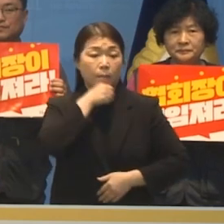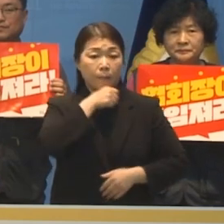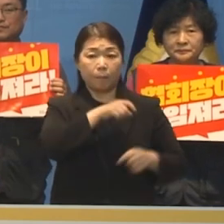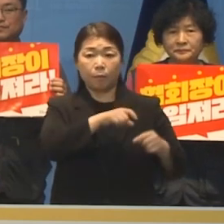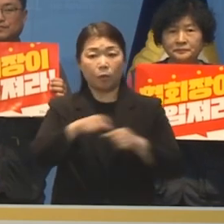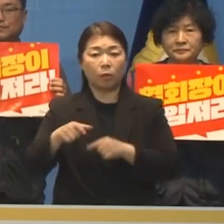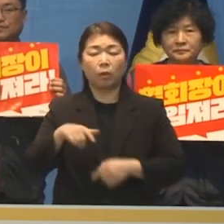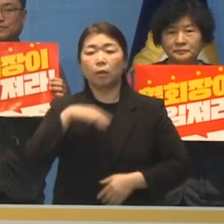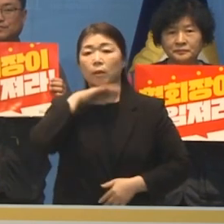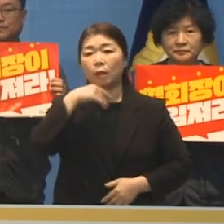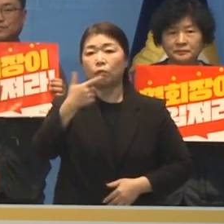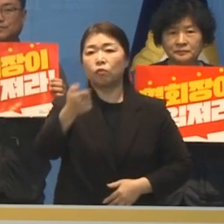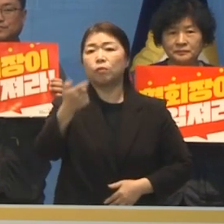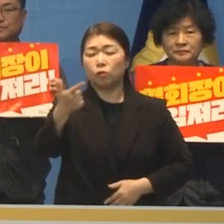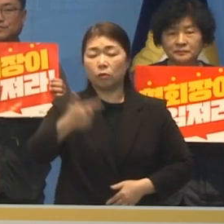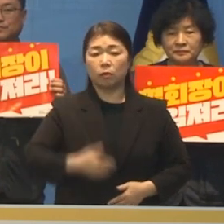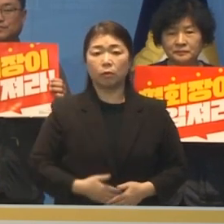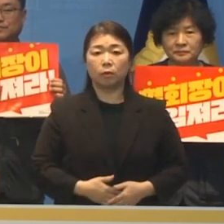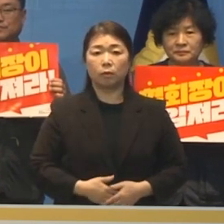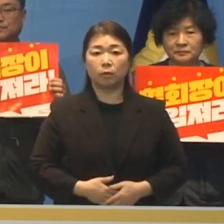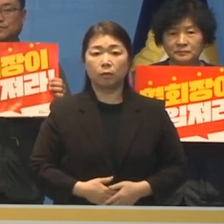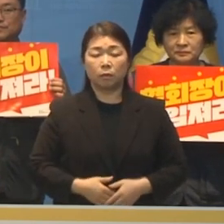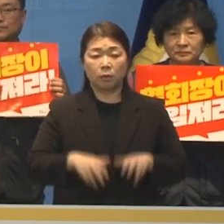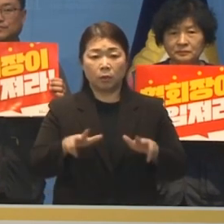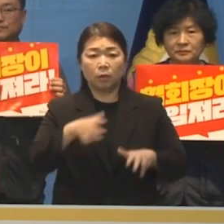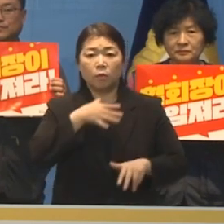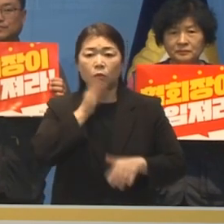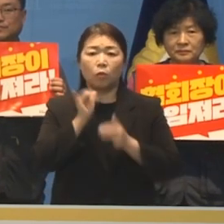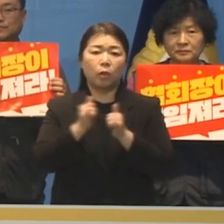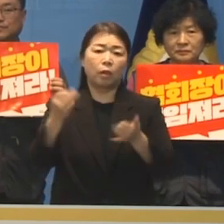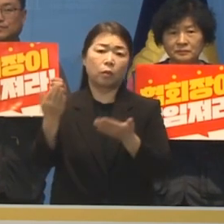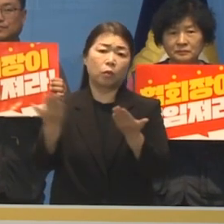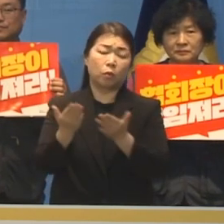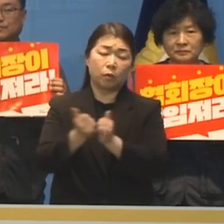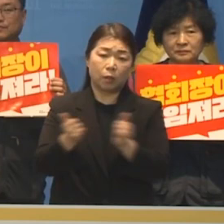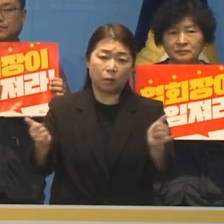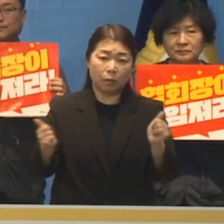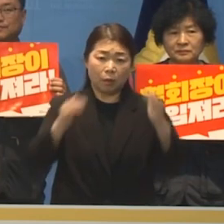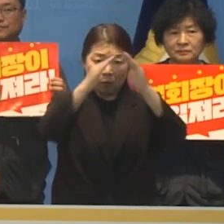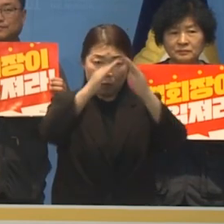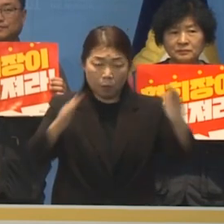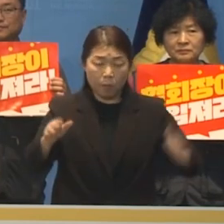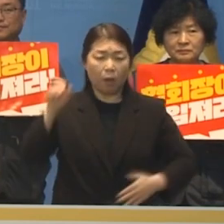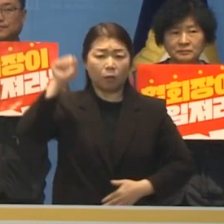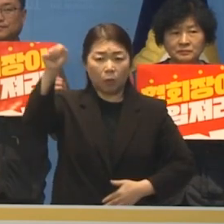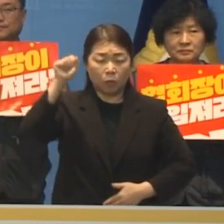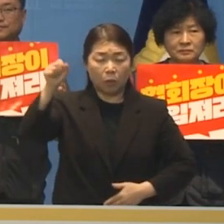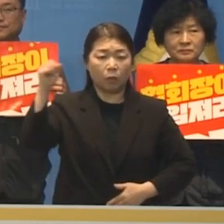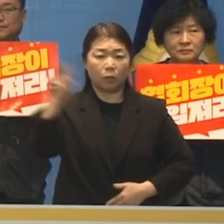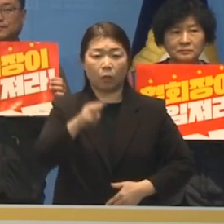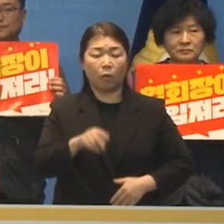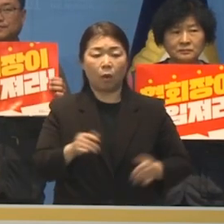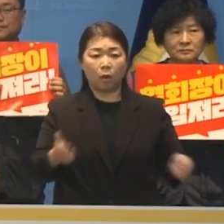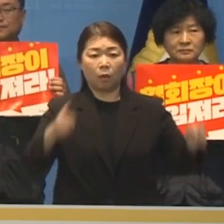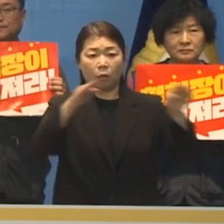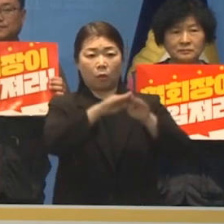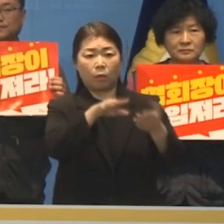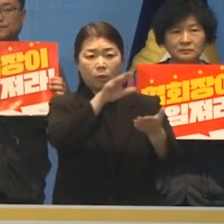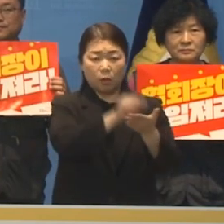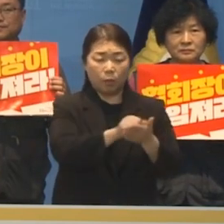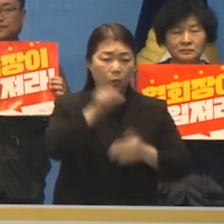연령 66세, 지금 고령의 노동자들이 천막 농성과 로비 점거 농성을